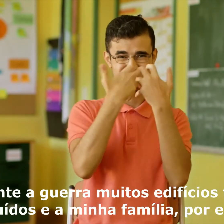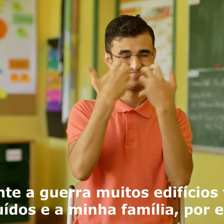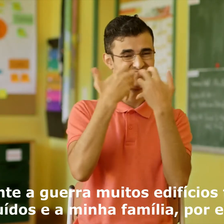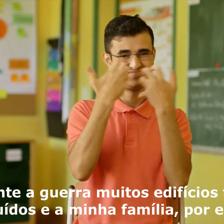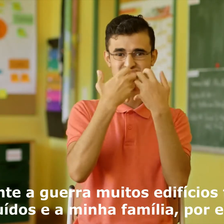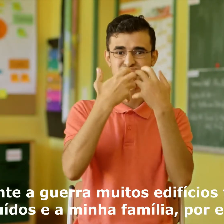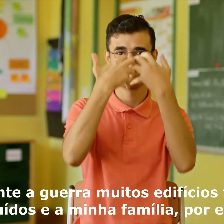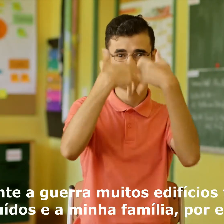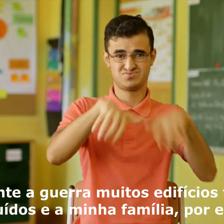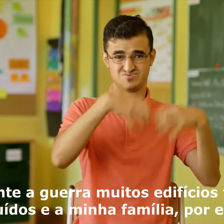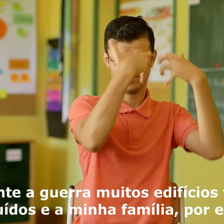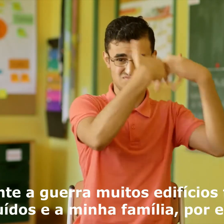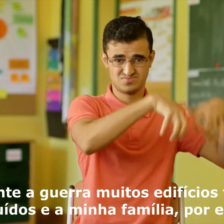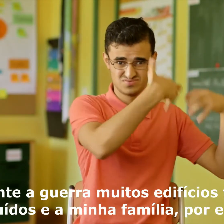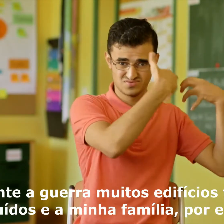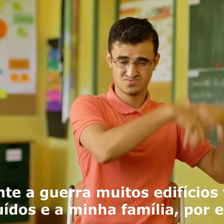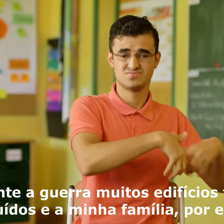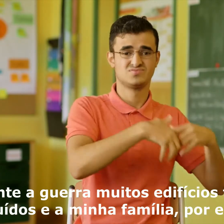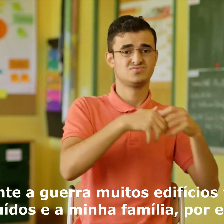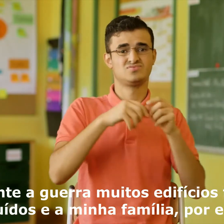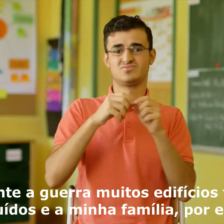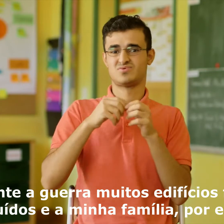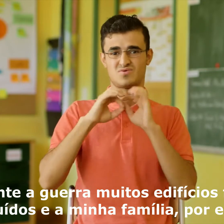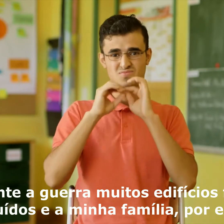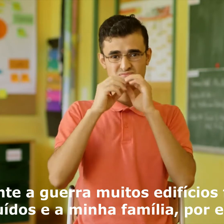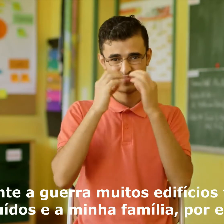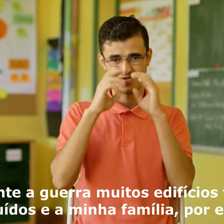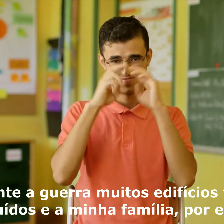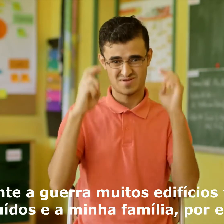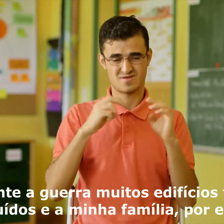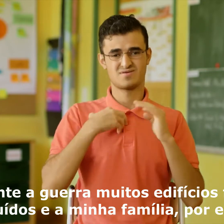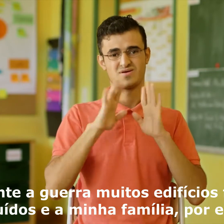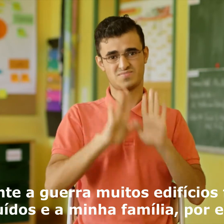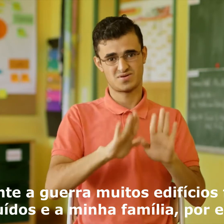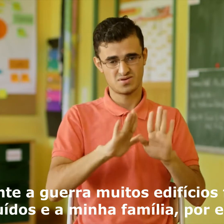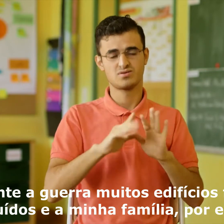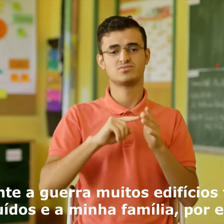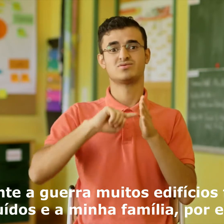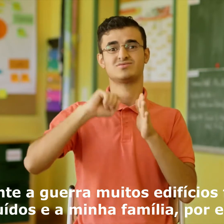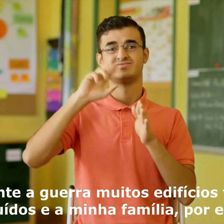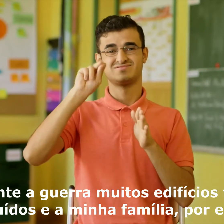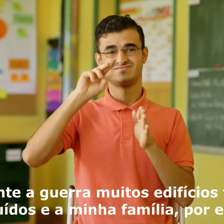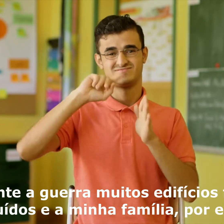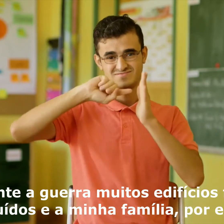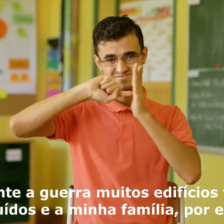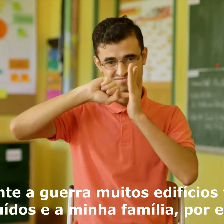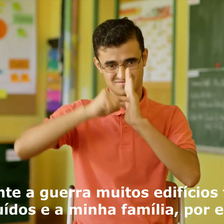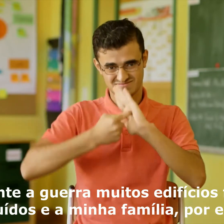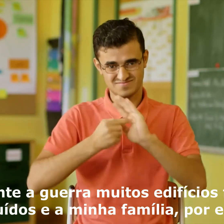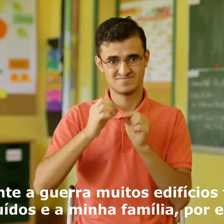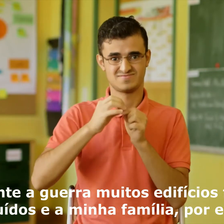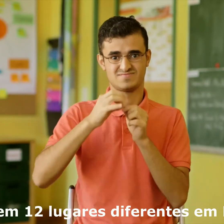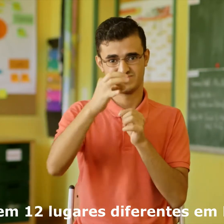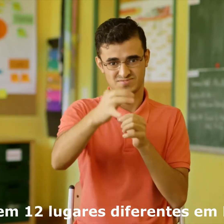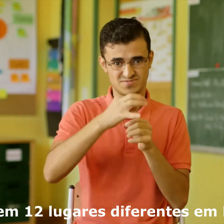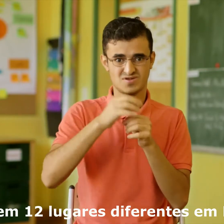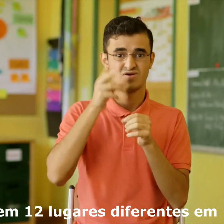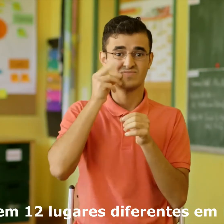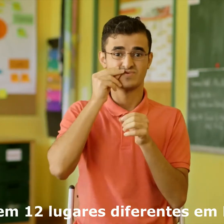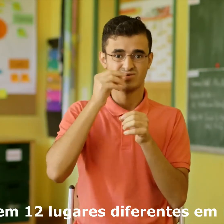Mas depois, durante a guerra, muitos edifícios foram destruídos e a minha família, por exemplo, esteve dividida